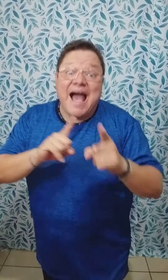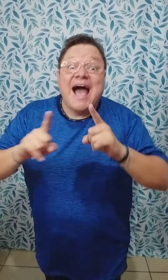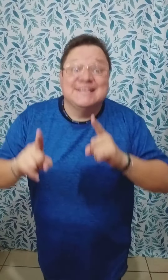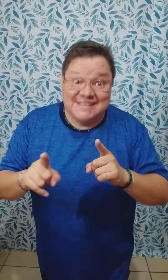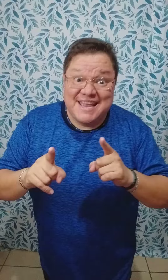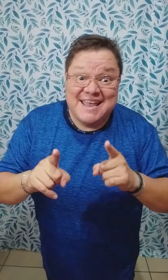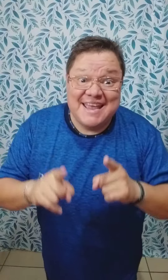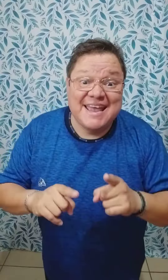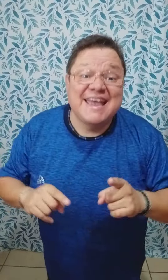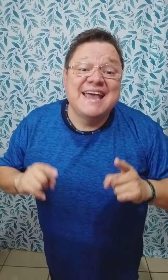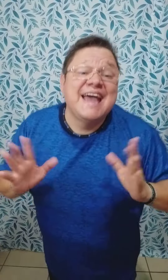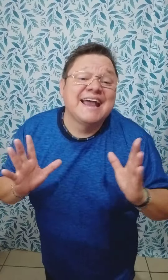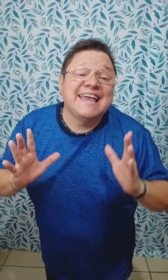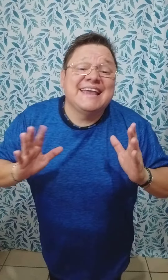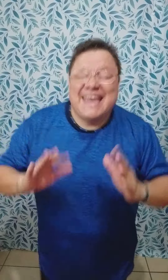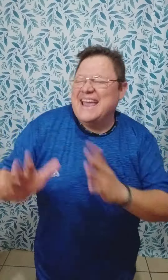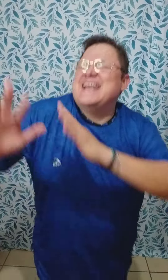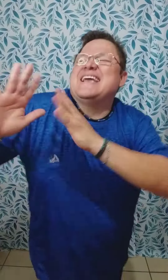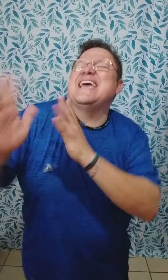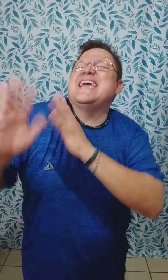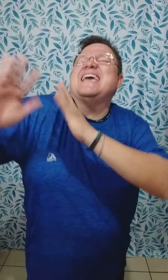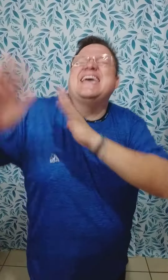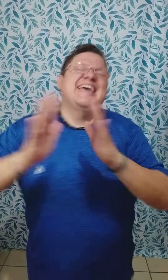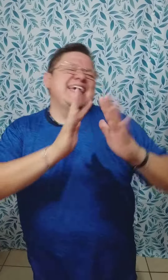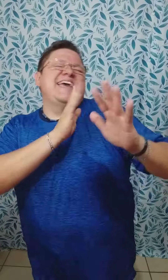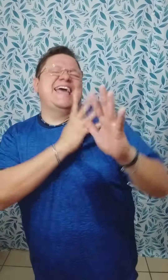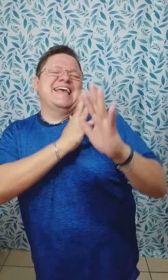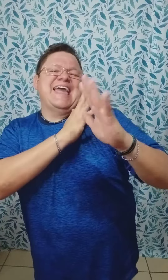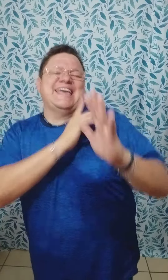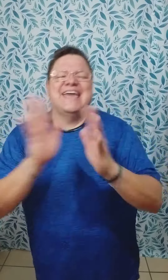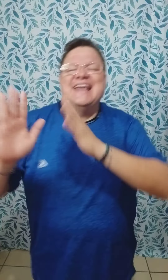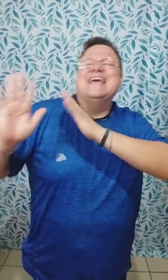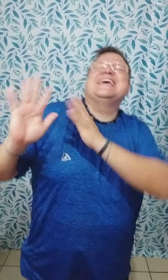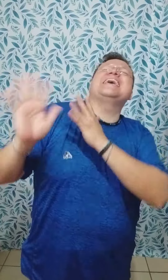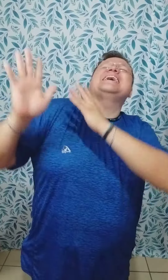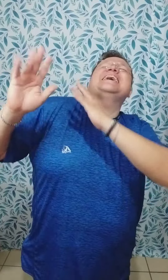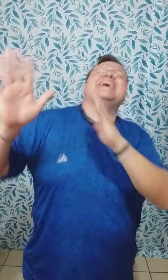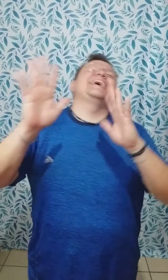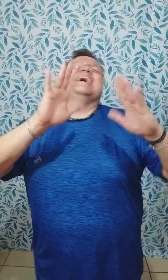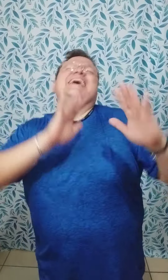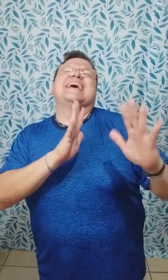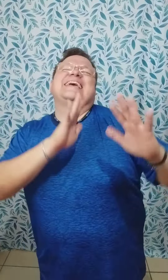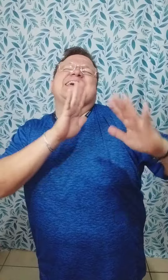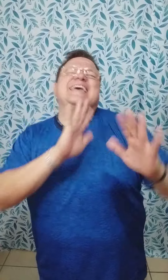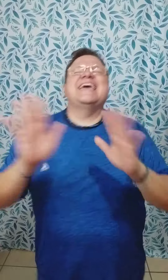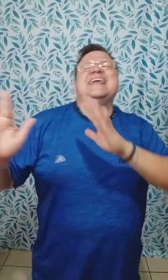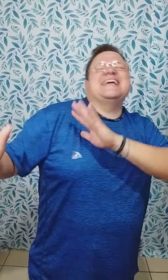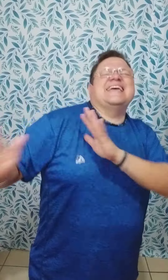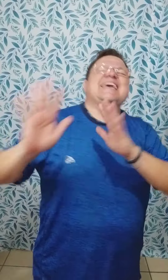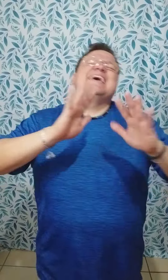así, kikiriki, kikiriki, kikiriki,